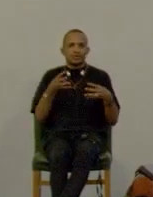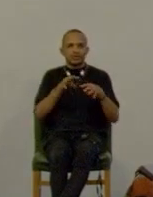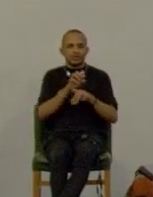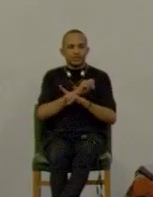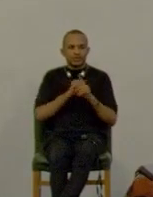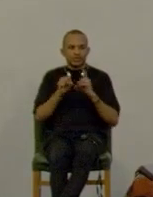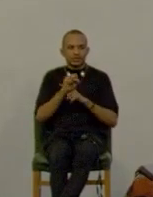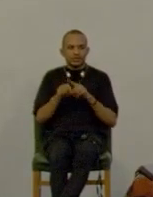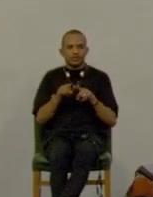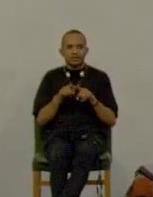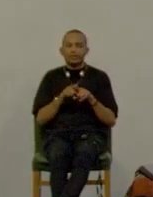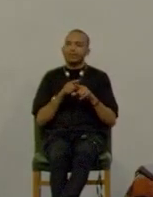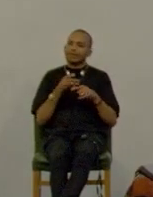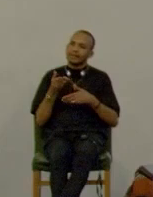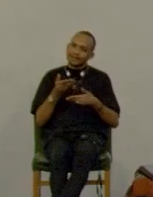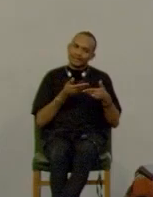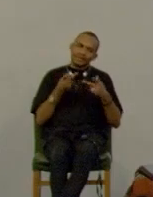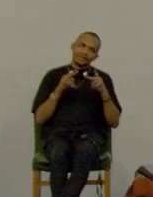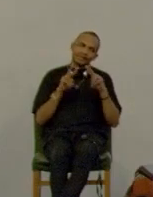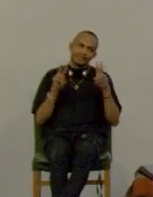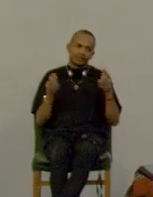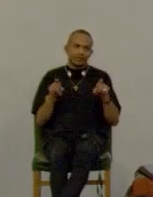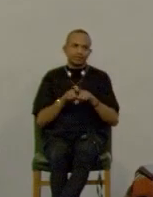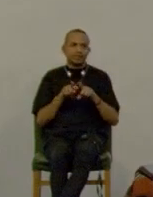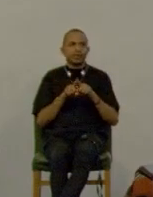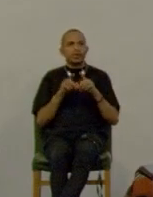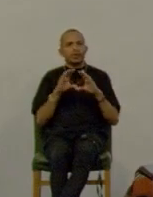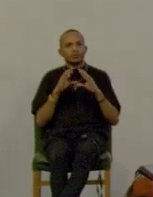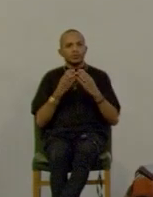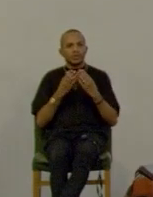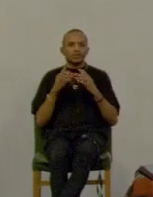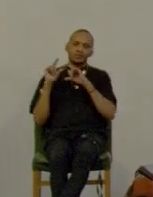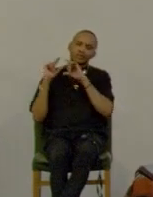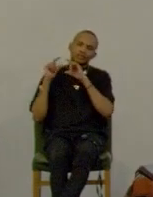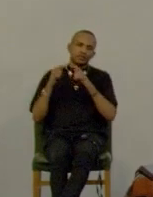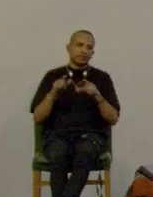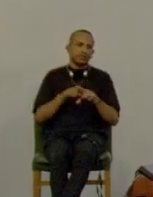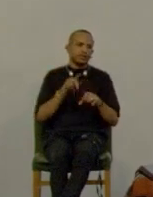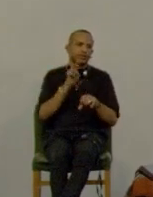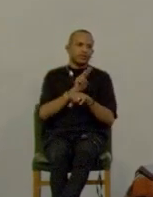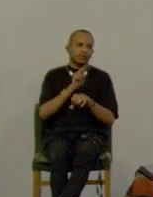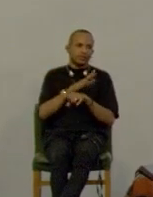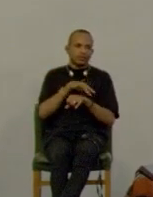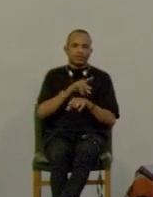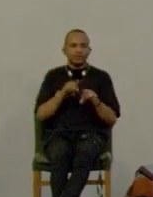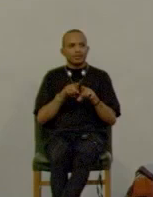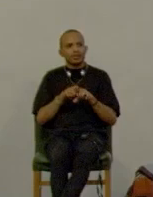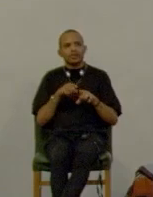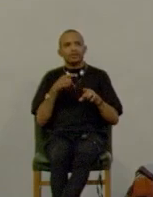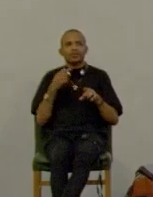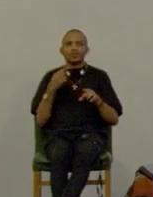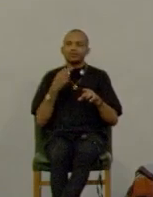social, exatamente para trabalhar a questão das comunidades tradicionais dentro das unidades de conservação, que muitas vezes elas não poderiam